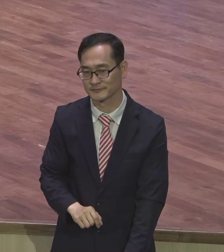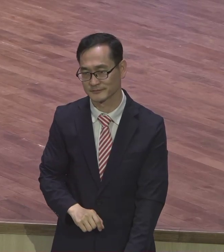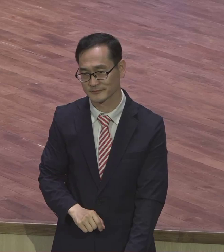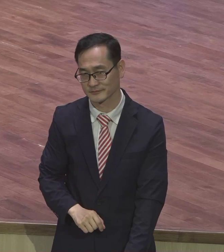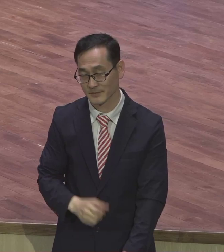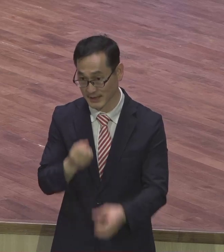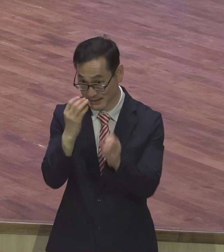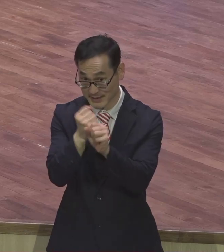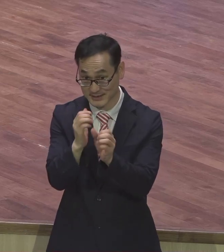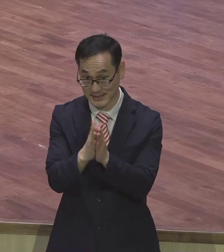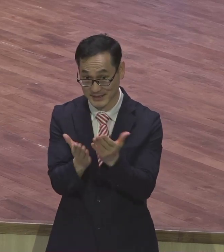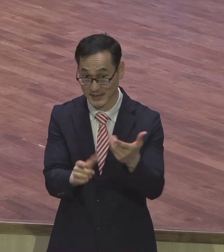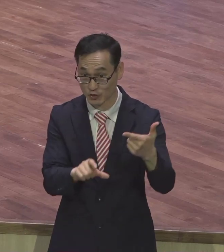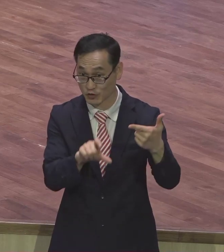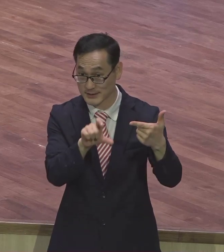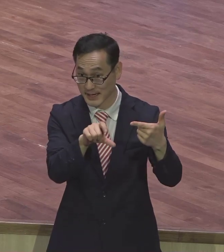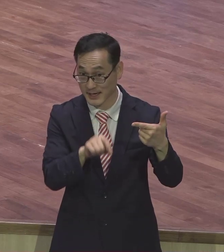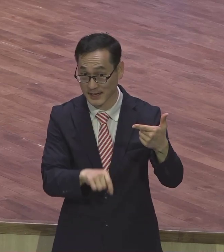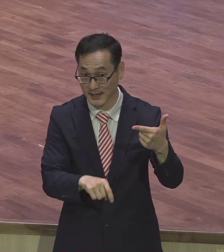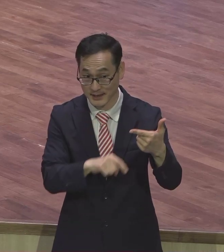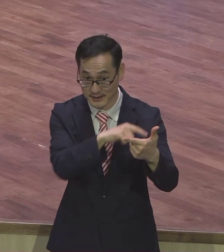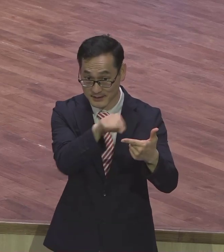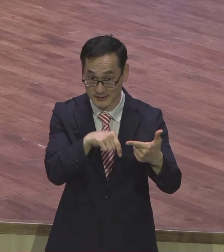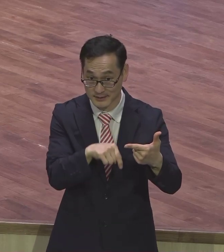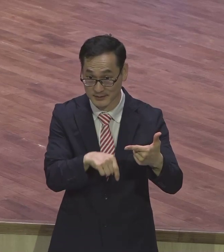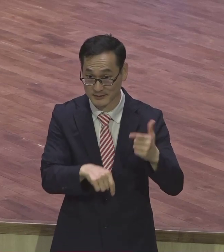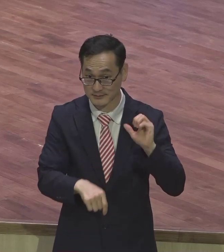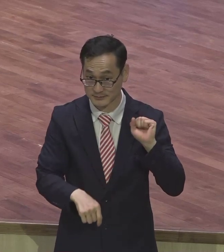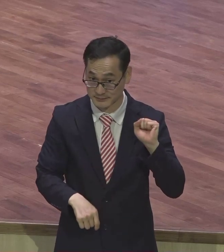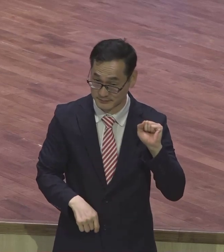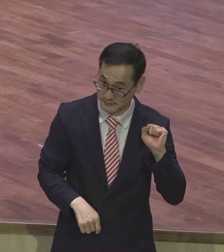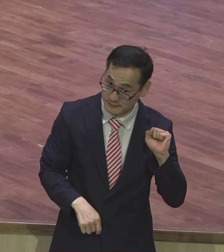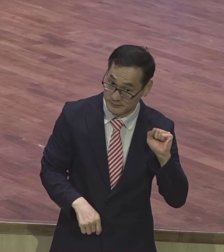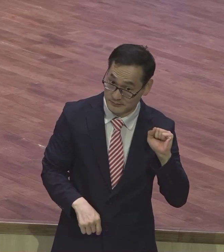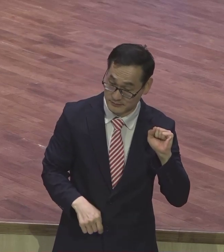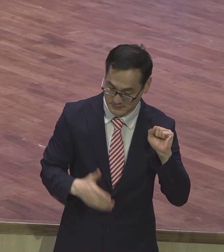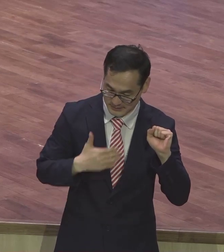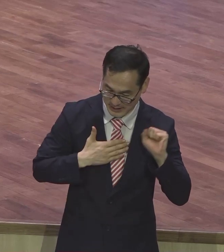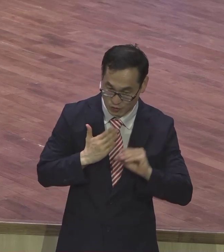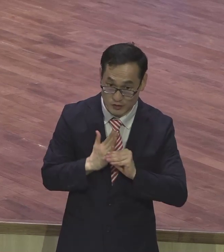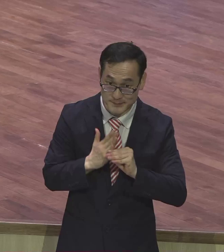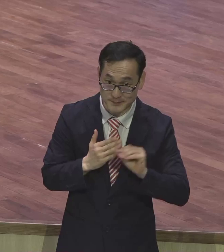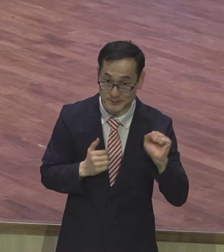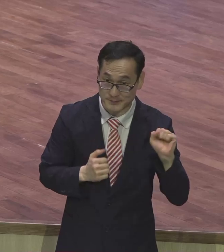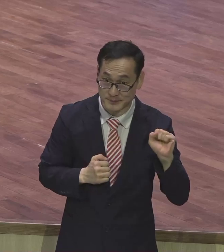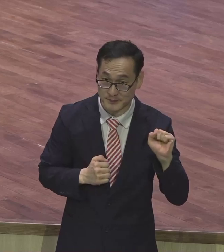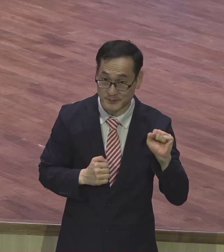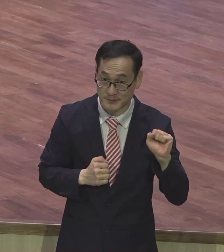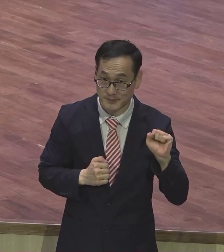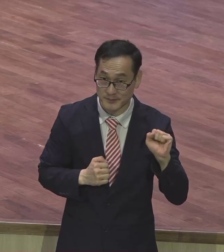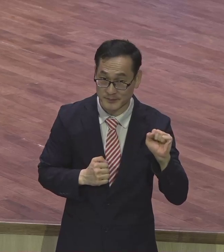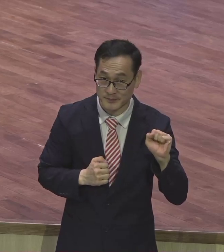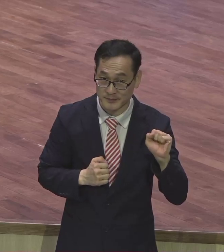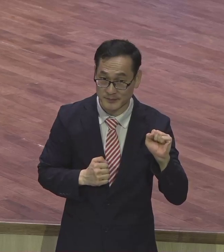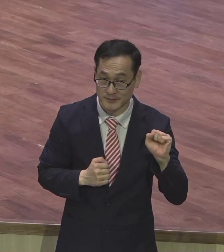가족 이 틀에 잡혀 있어요 장세기 3장의 나 장세기 6장의 가족